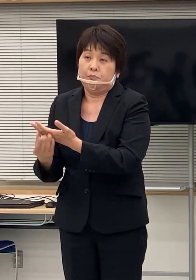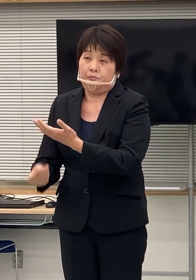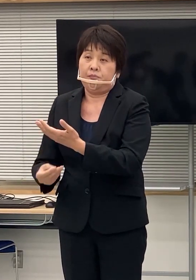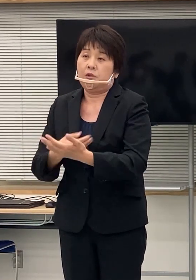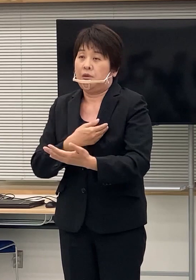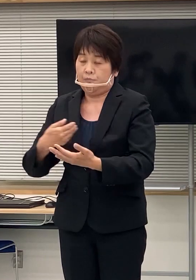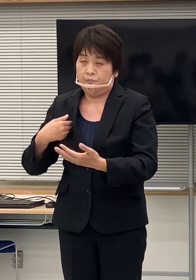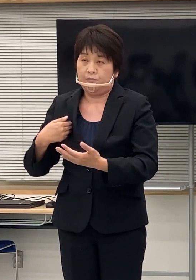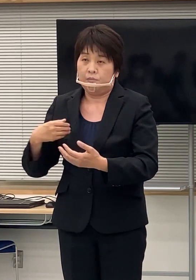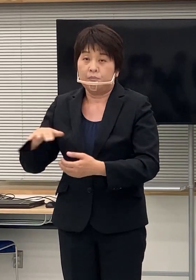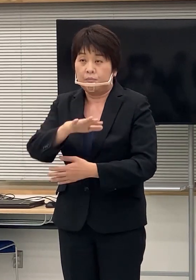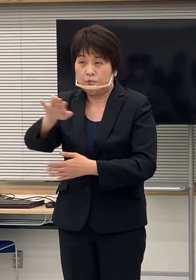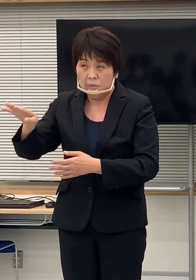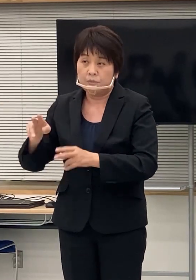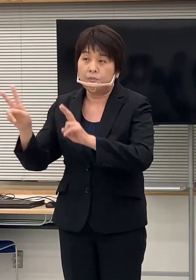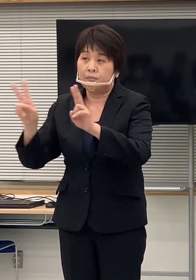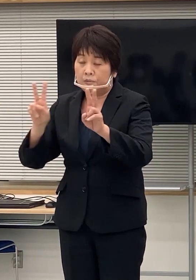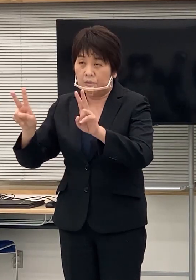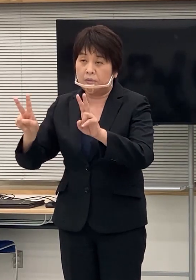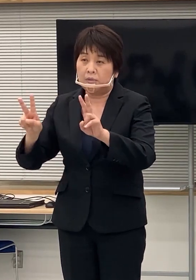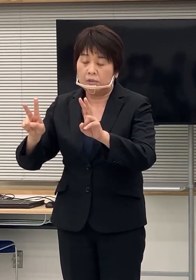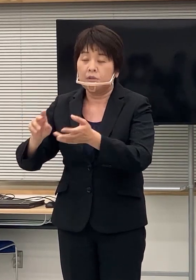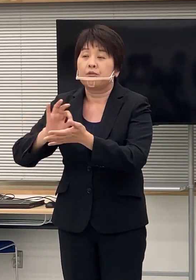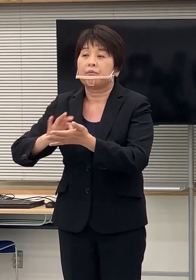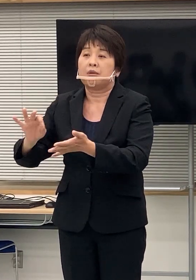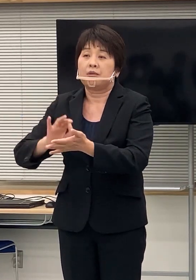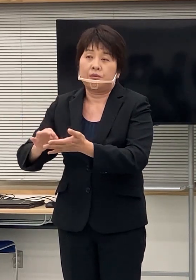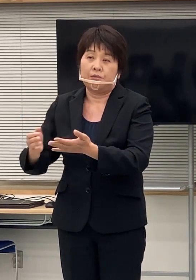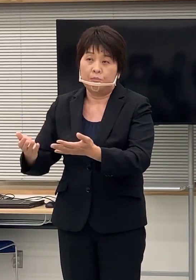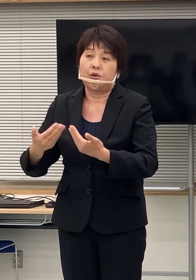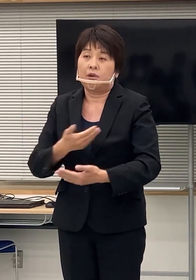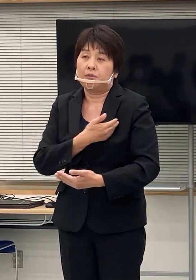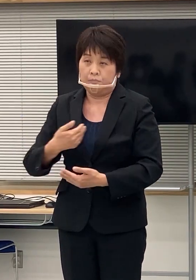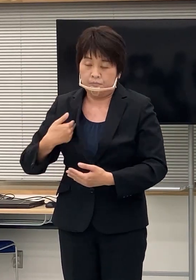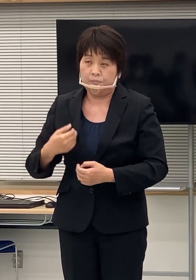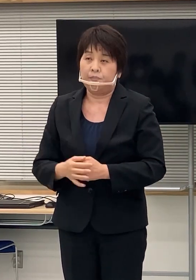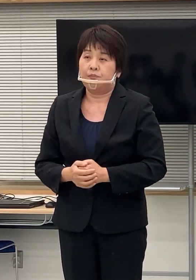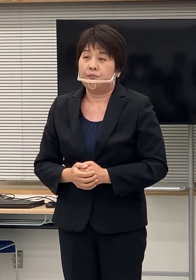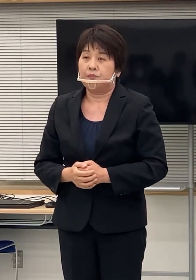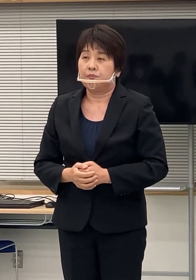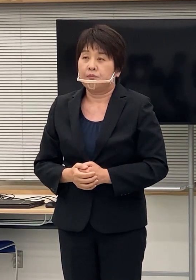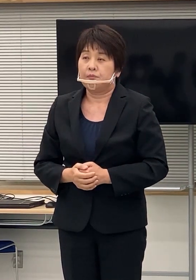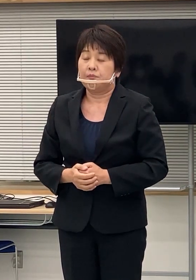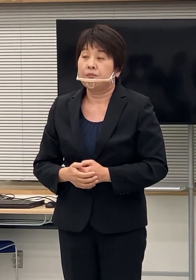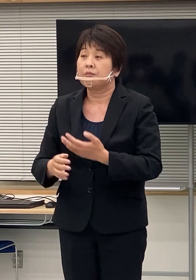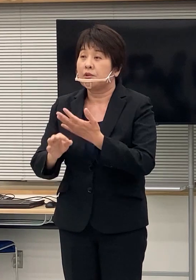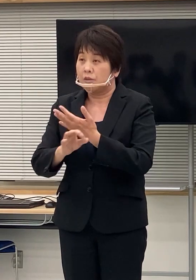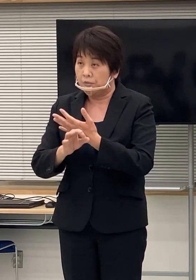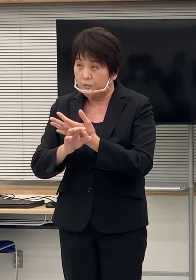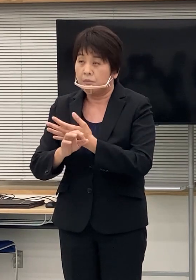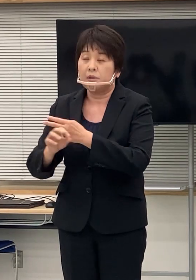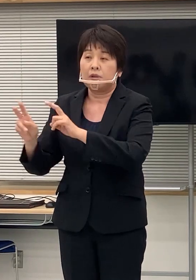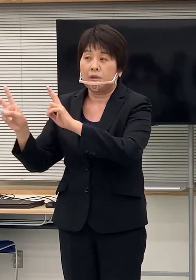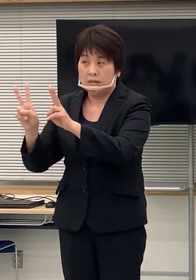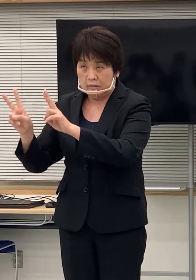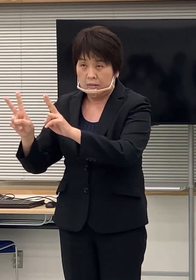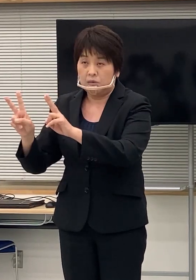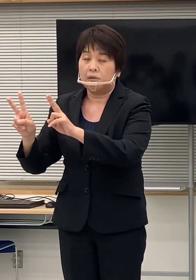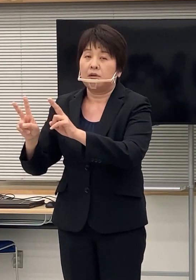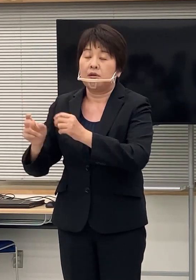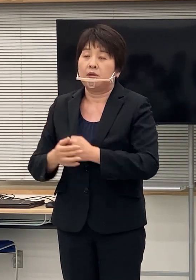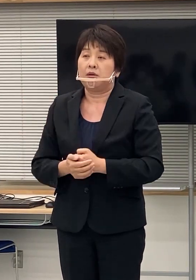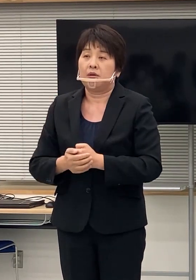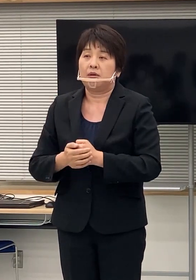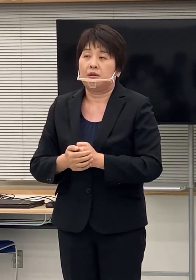でも全ての事業者の方にご利用をいただけるものでございますので、例えば事業所あるい